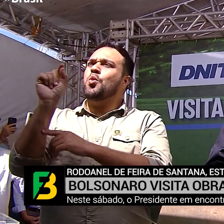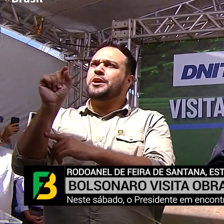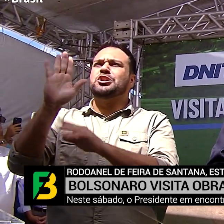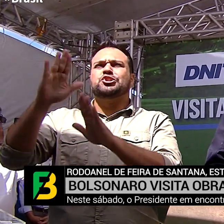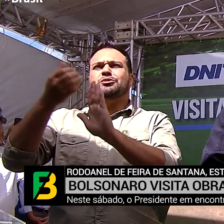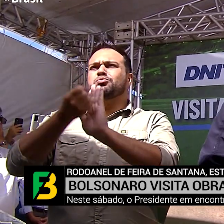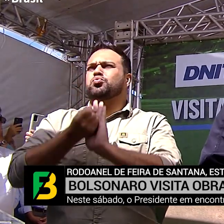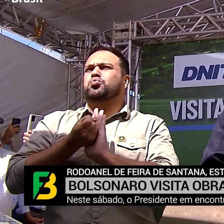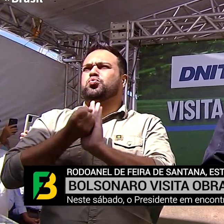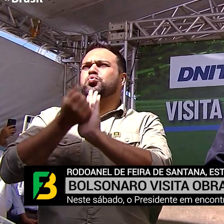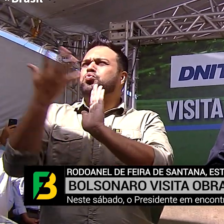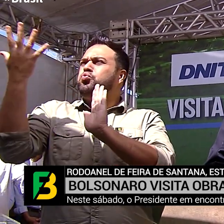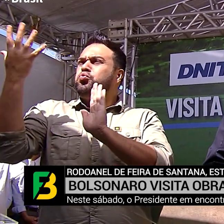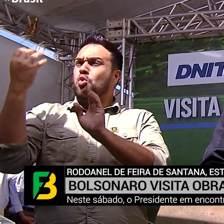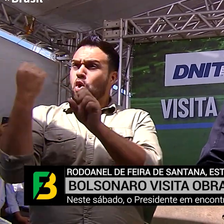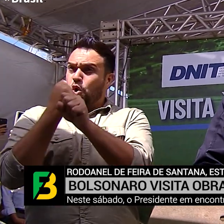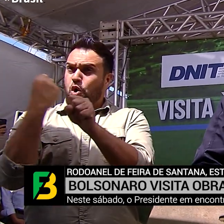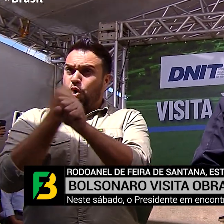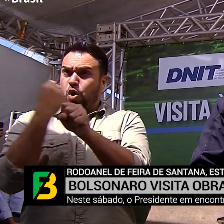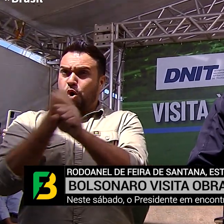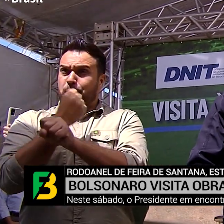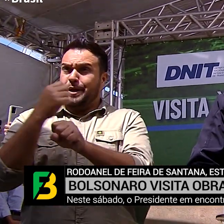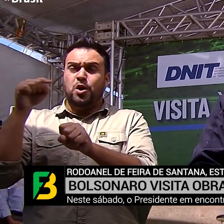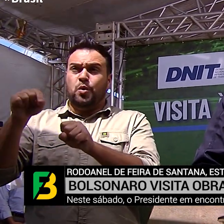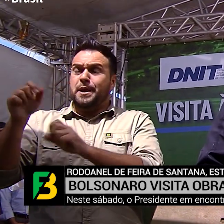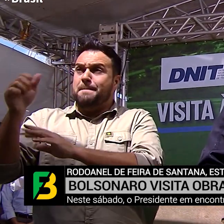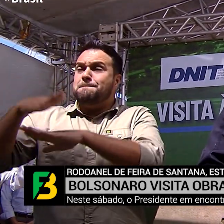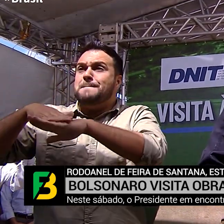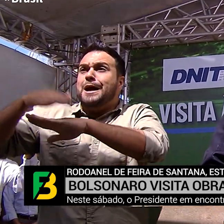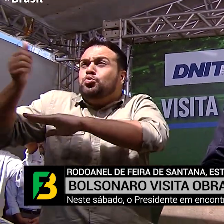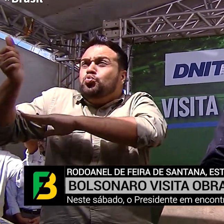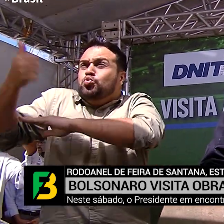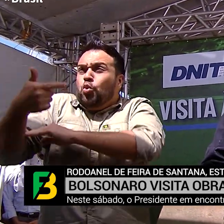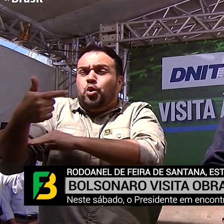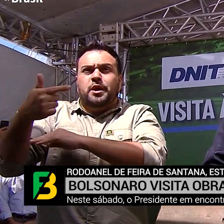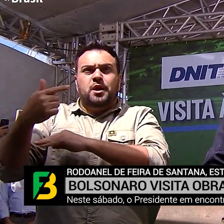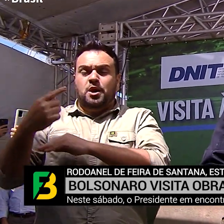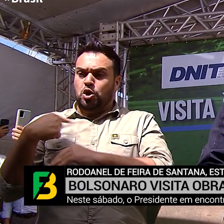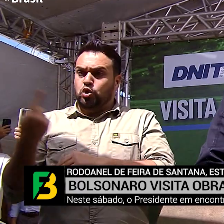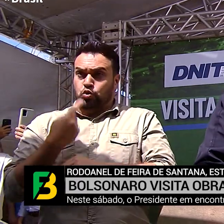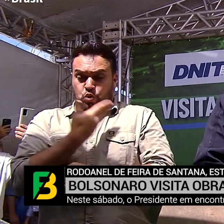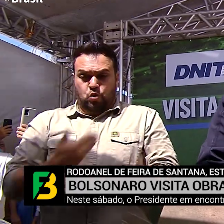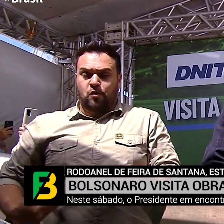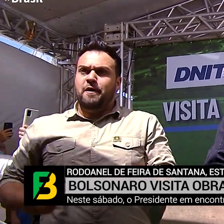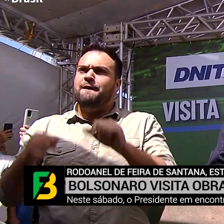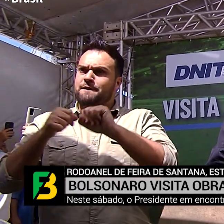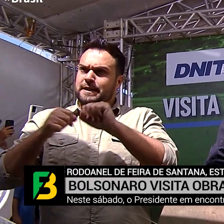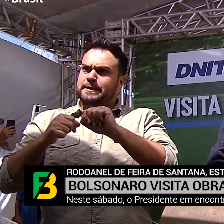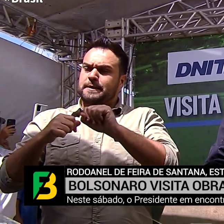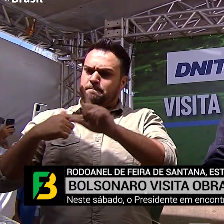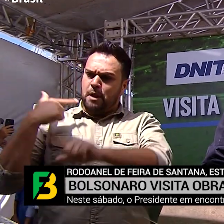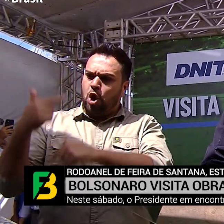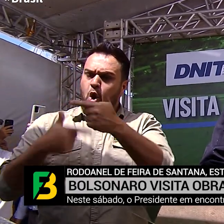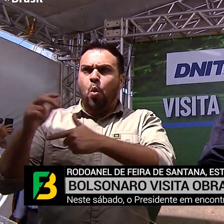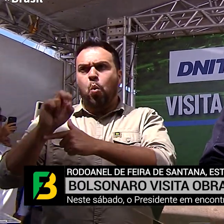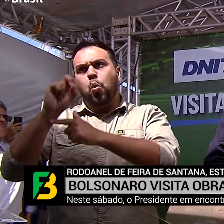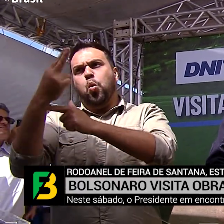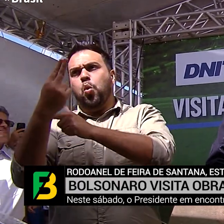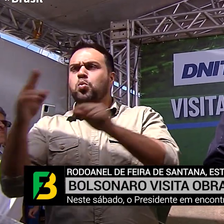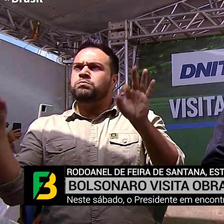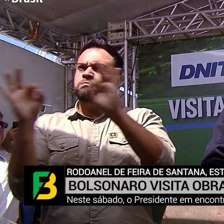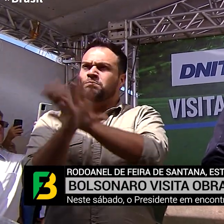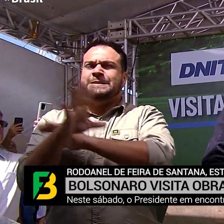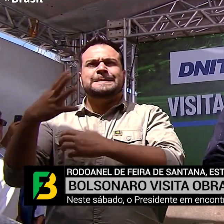milhares de obras que o nosso governo está fazendo ou concluindo. Algo realmente